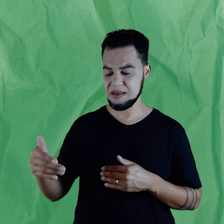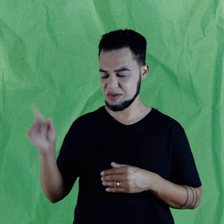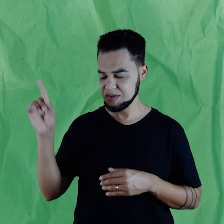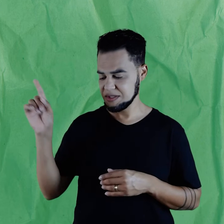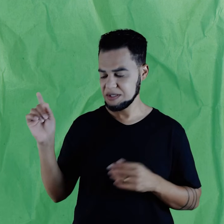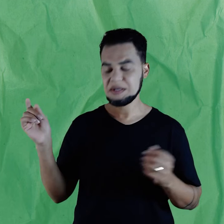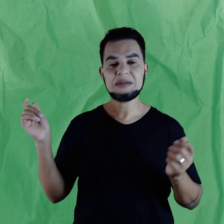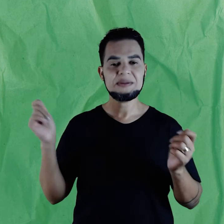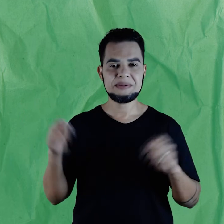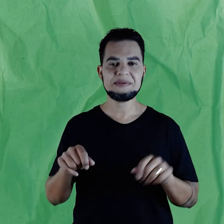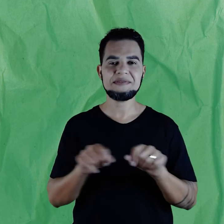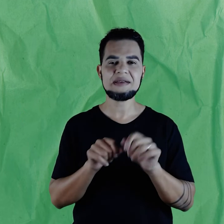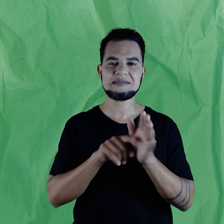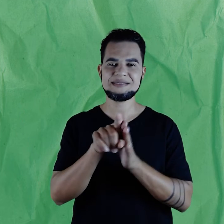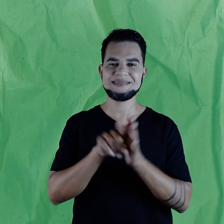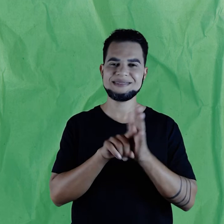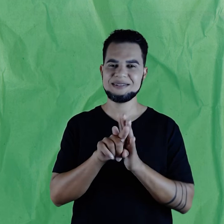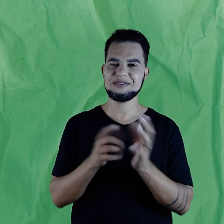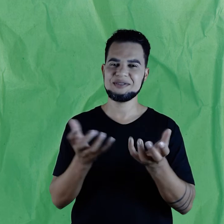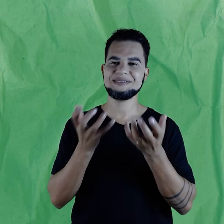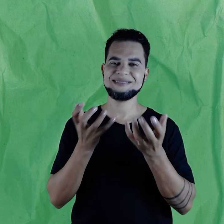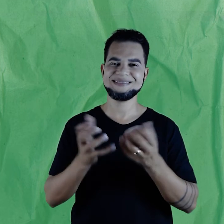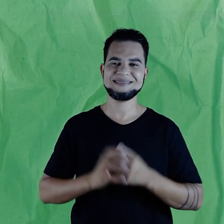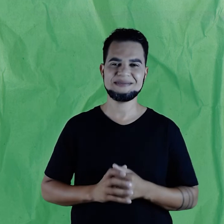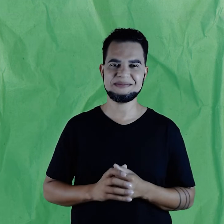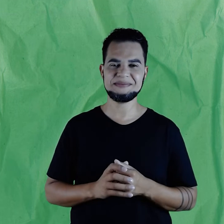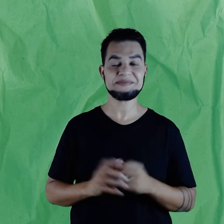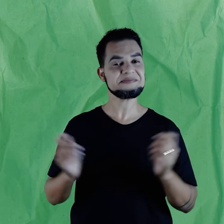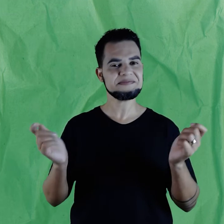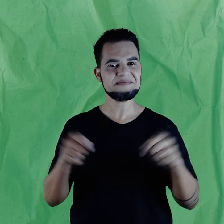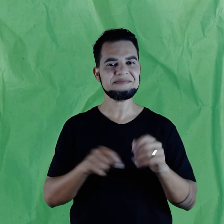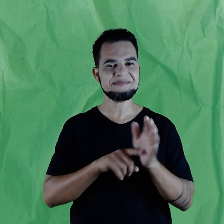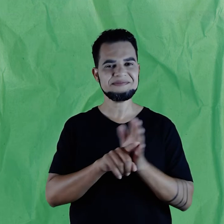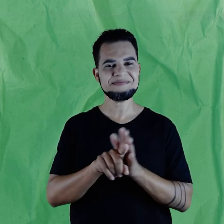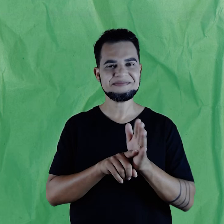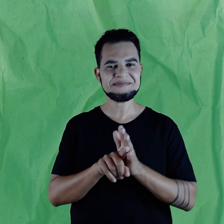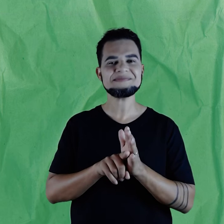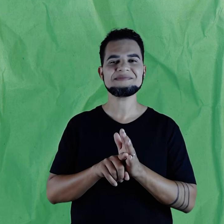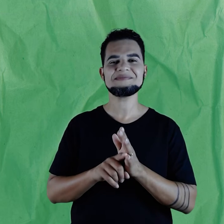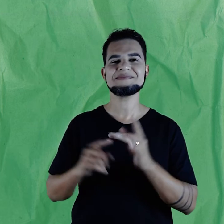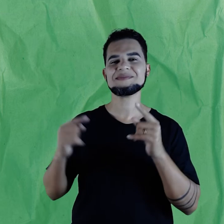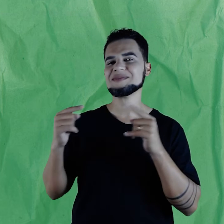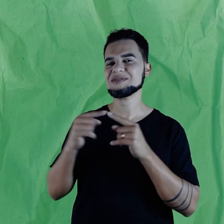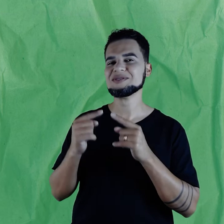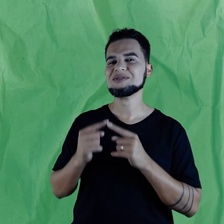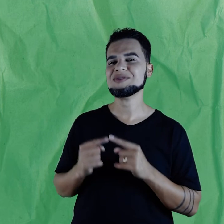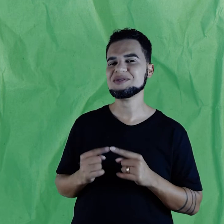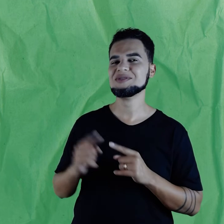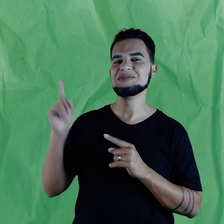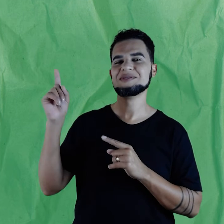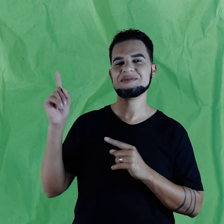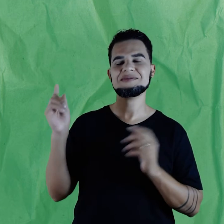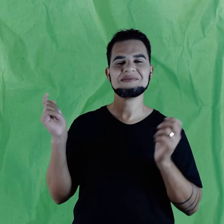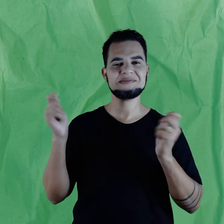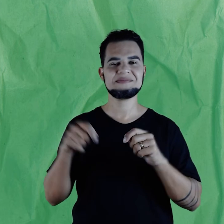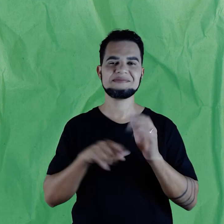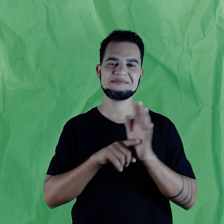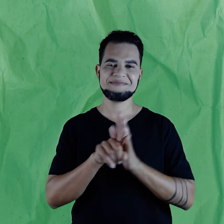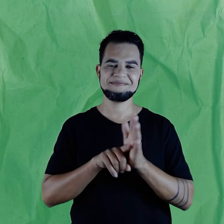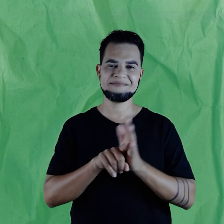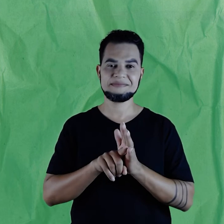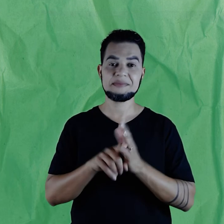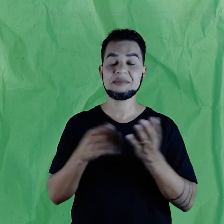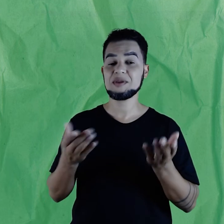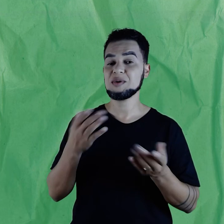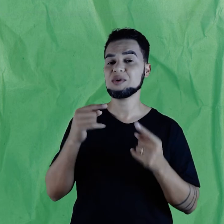né, a gente faz a pesquisa que a gente quiser. Posso pesquisar aqui por tipo, find type, type 1, né?